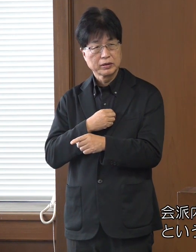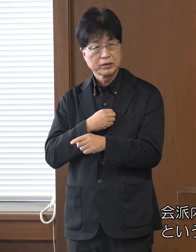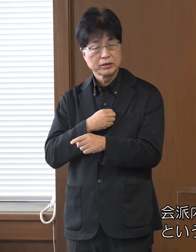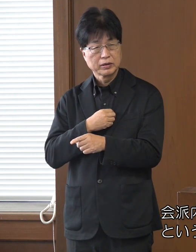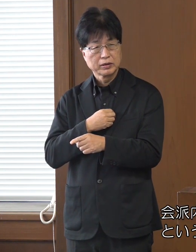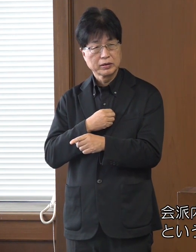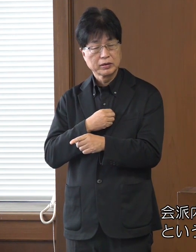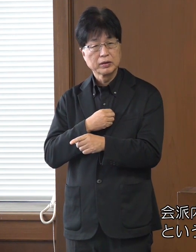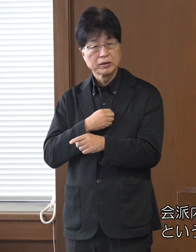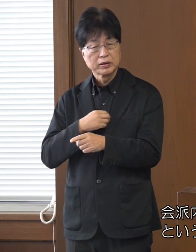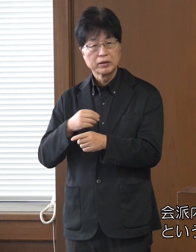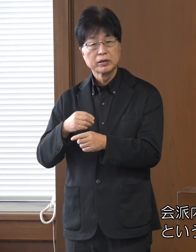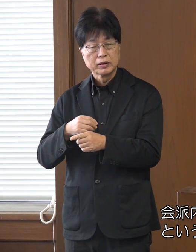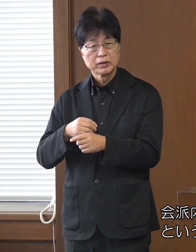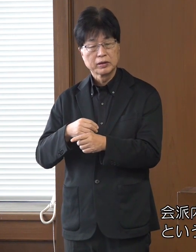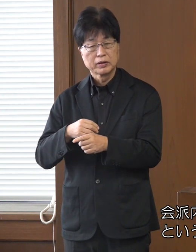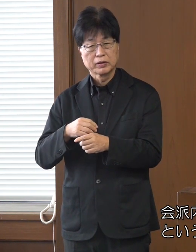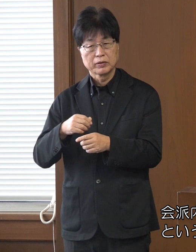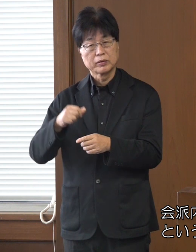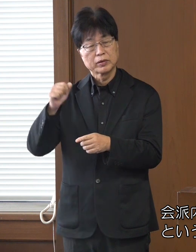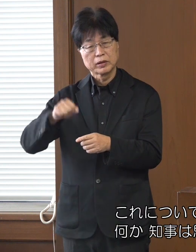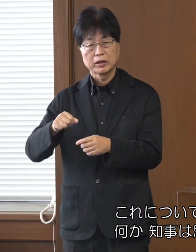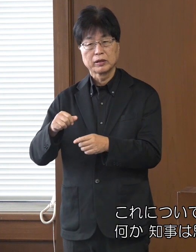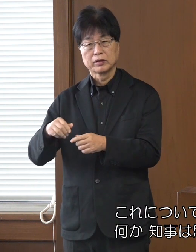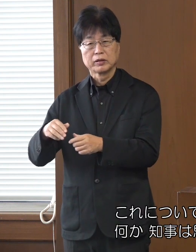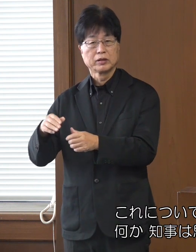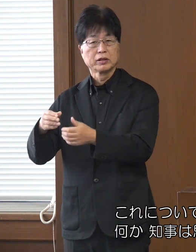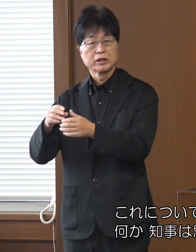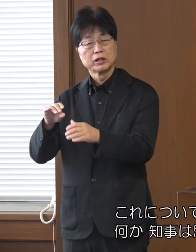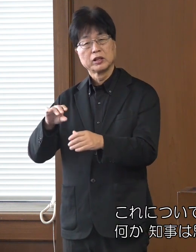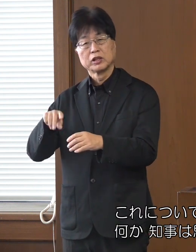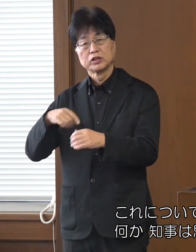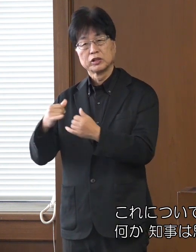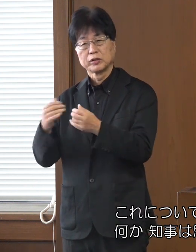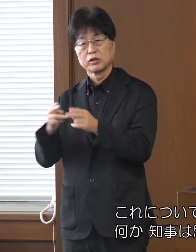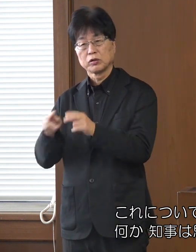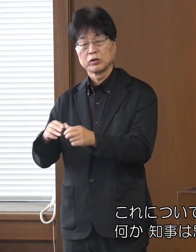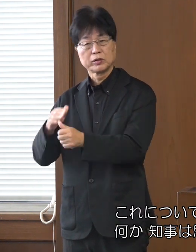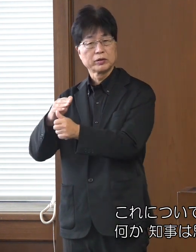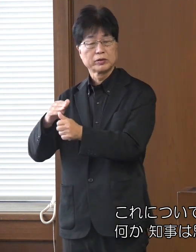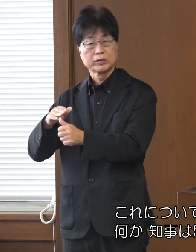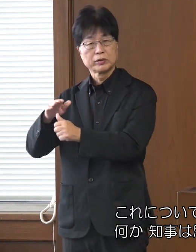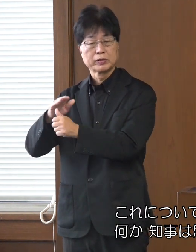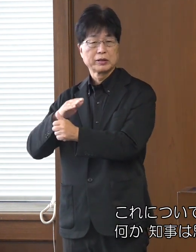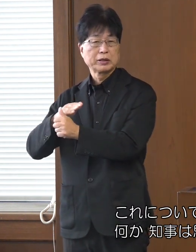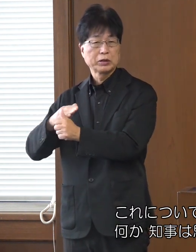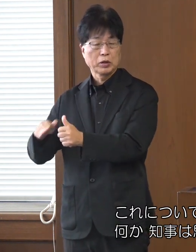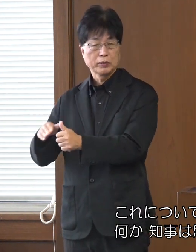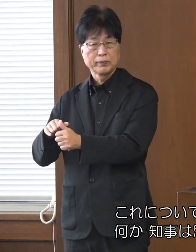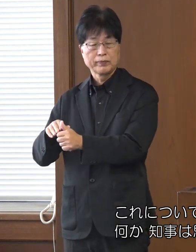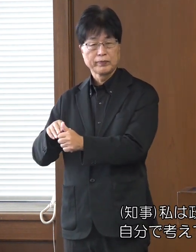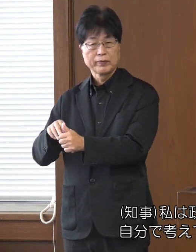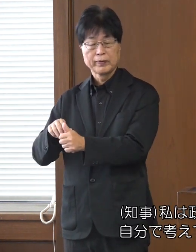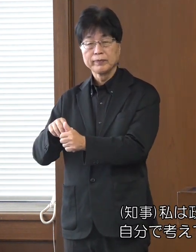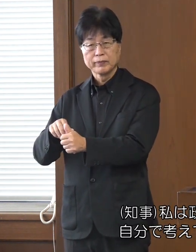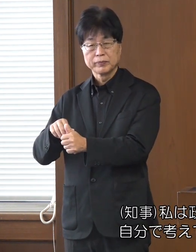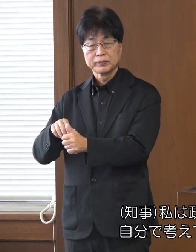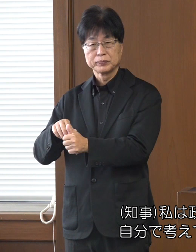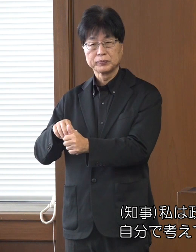会派内で処分を受けるという結果になりました。これについて何か知事思うところございますか。 まあ、